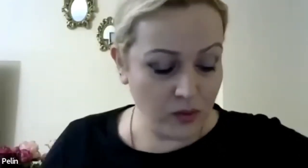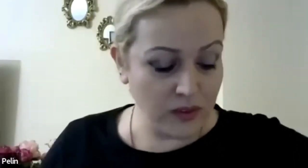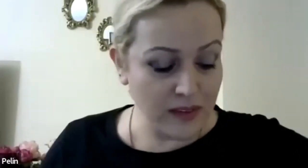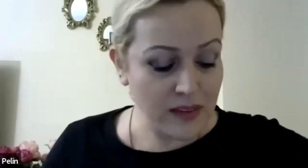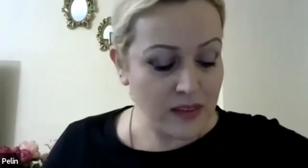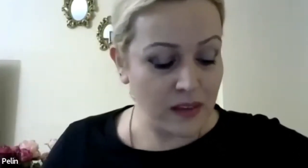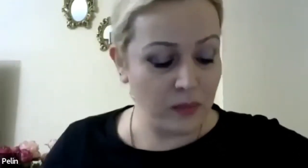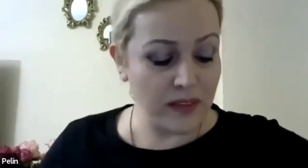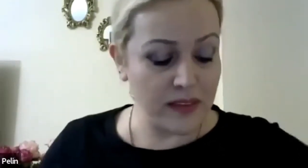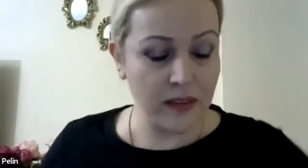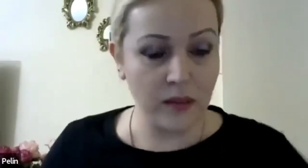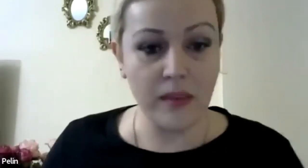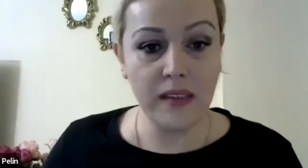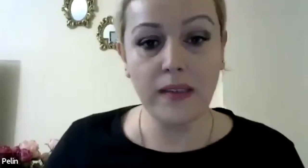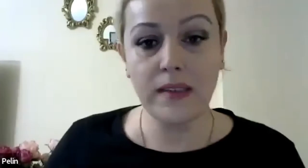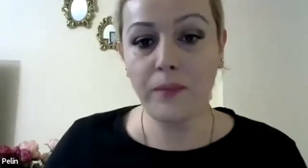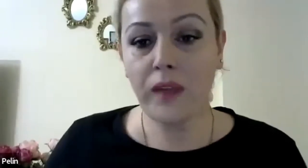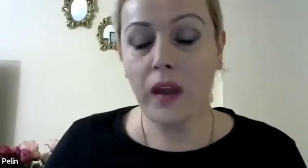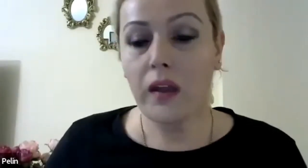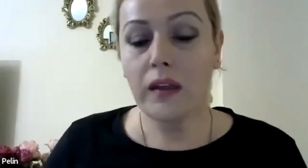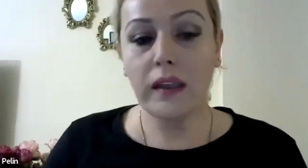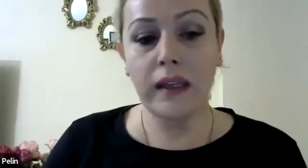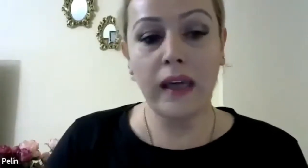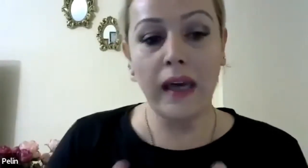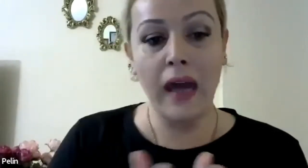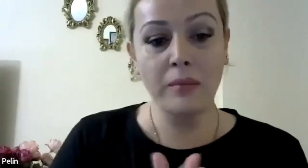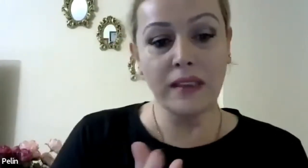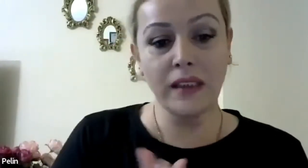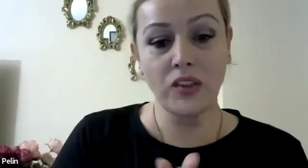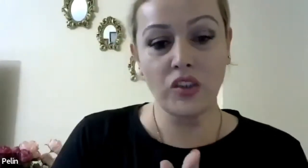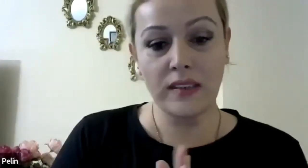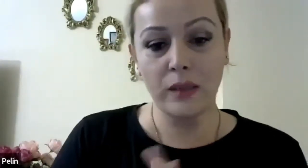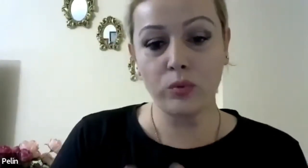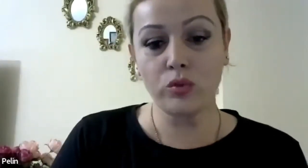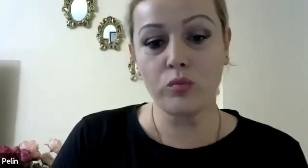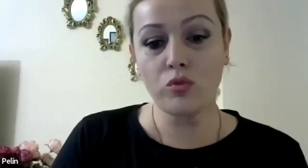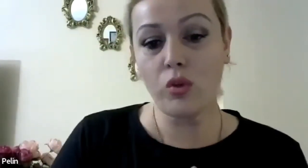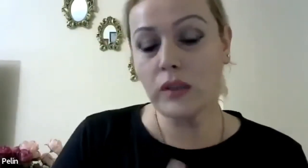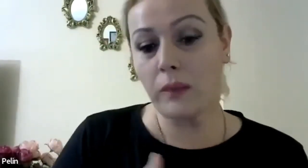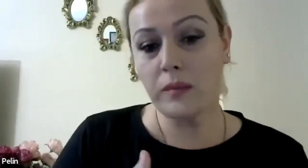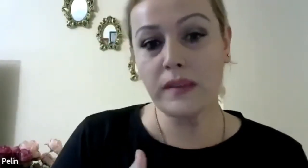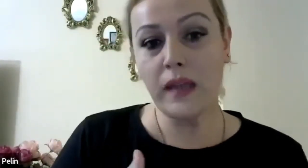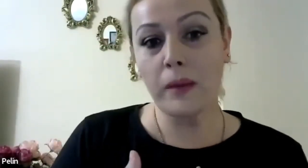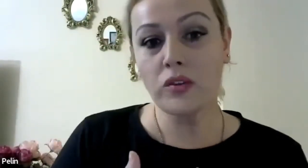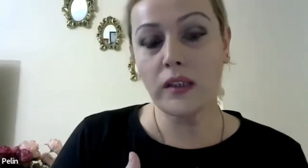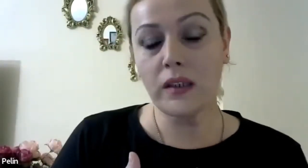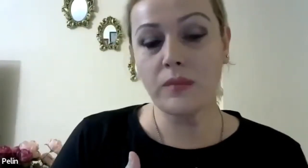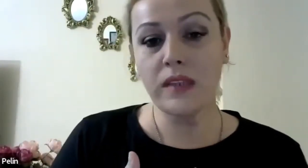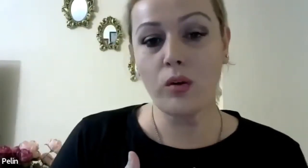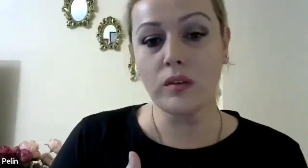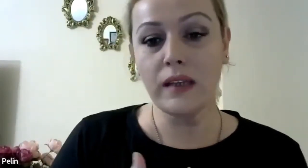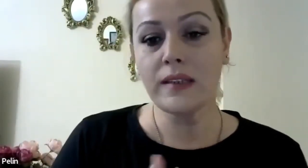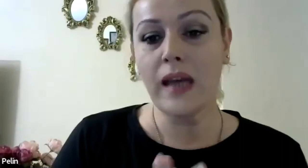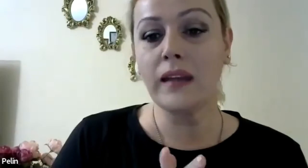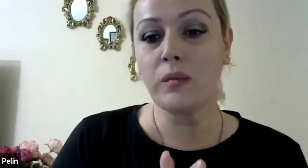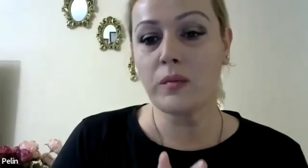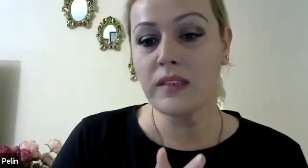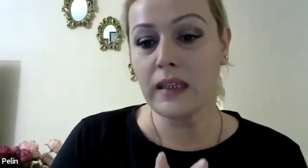Şimdi nasılsın demek istediğimizde ise eğer biz iki kişiysek bulunduğumuz ortamda bizden başka kimse yoksa sen dememize gerek